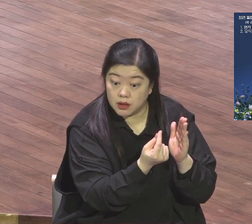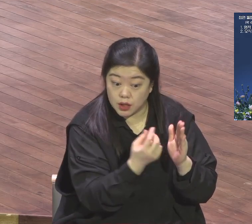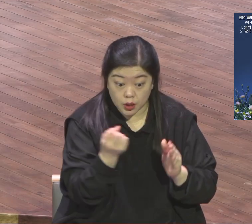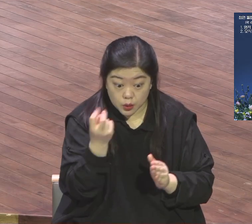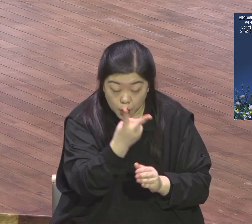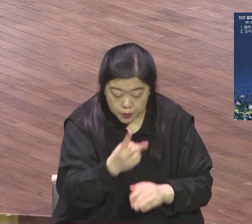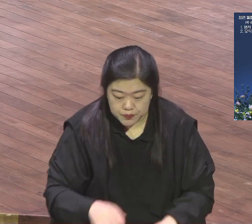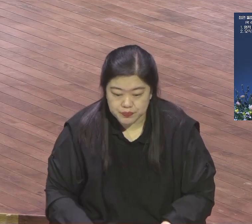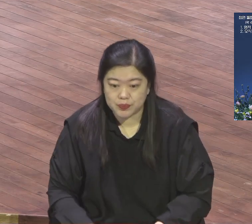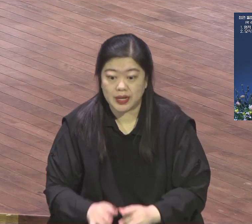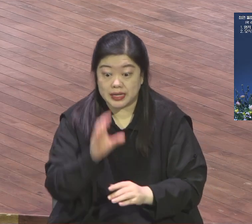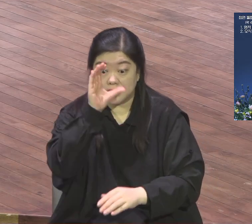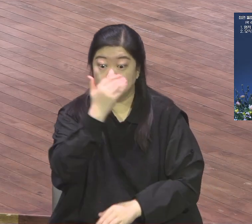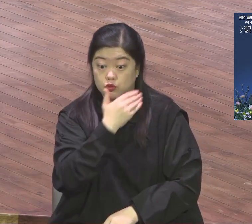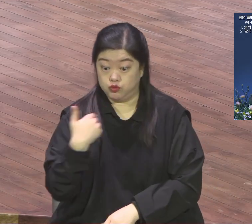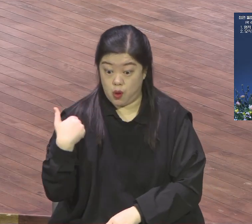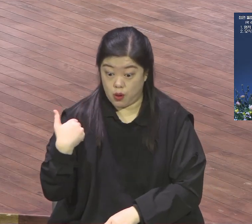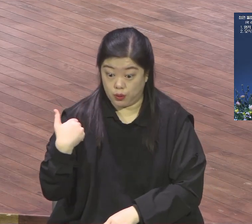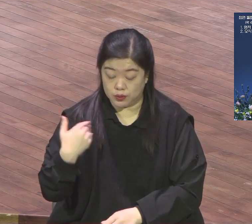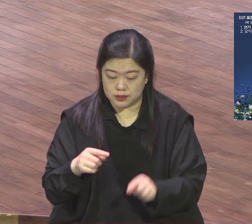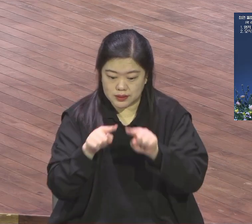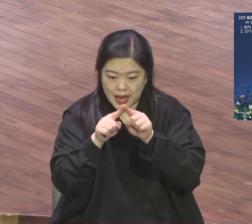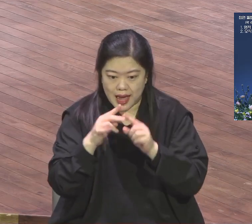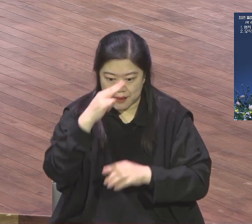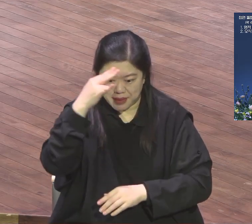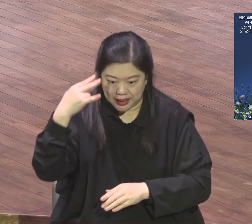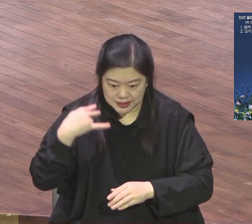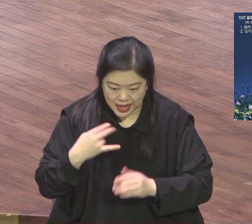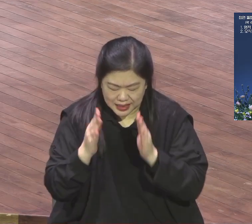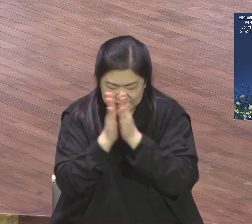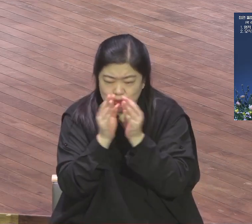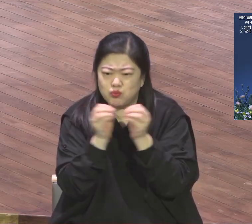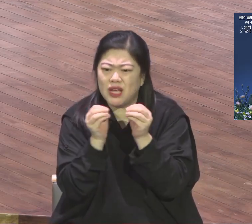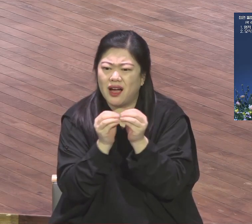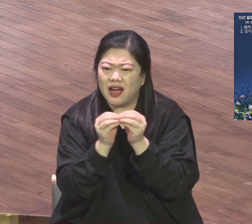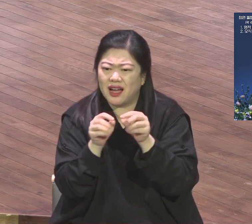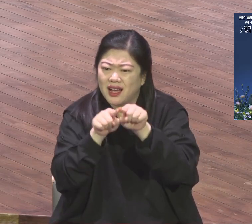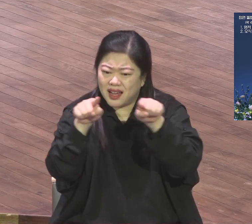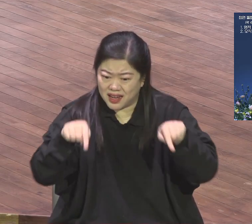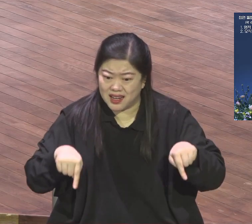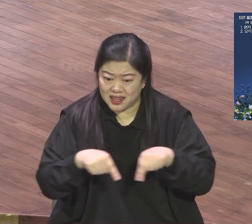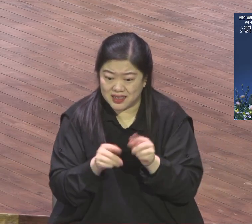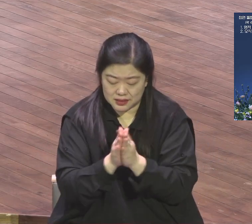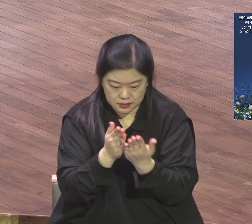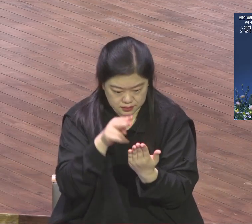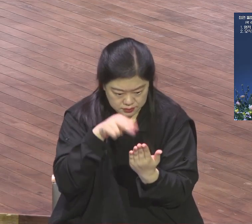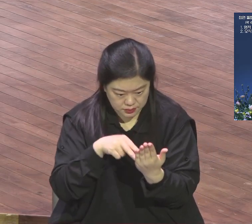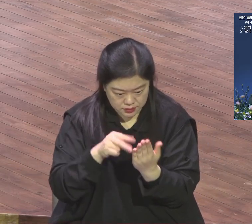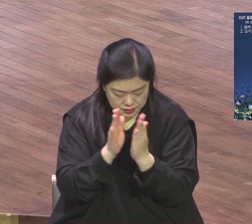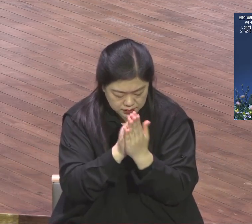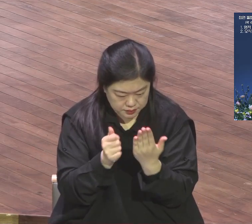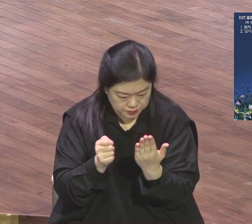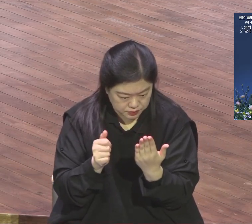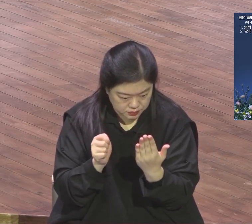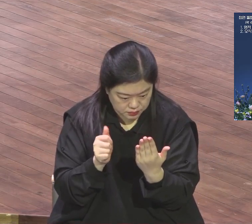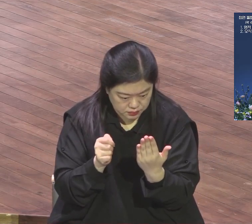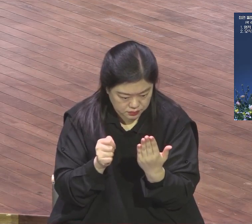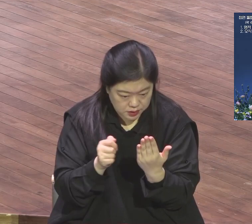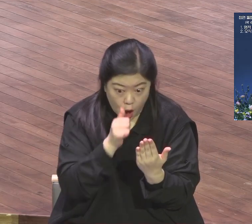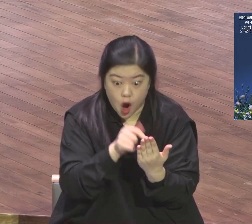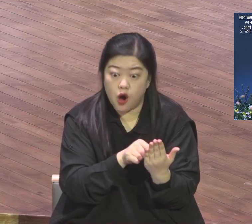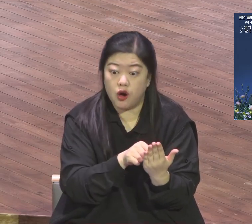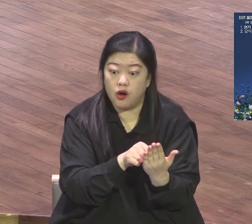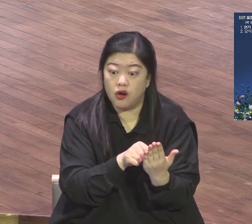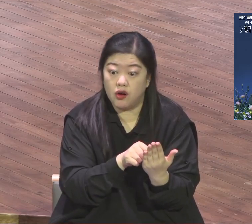말씀도 중요하지만은 예수님 그 자체가 더 중요합니다. 예수님 말씀이 우리를 구원한 게